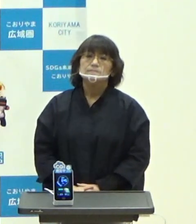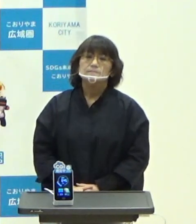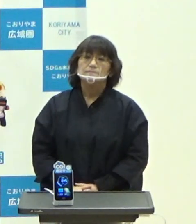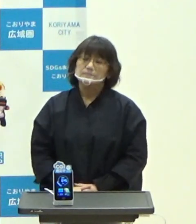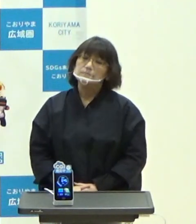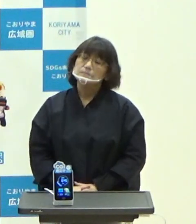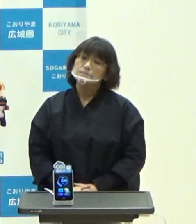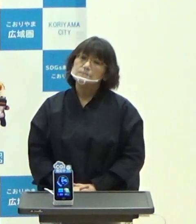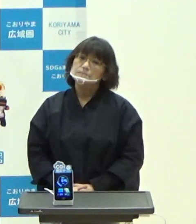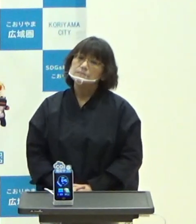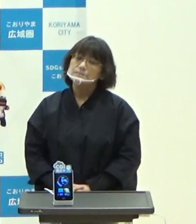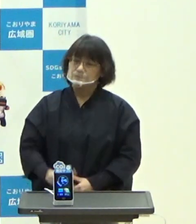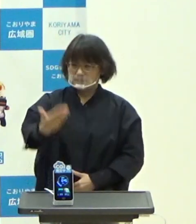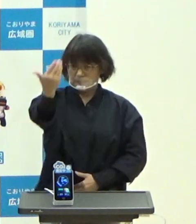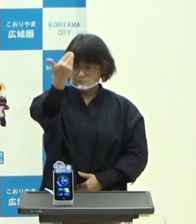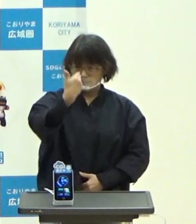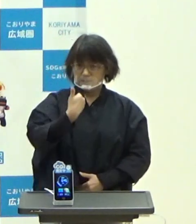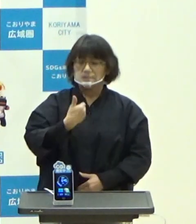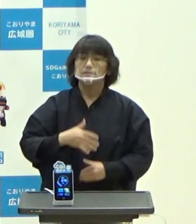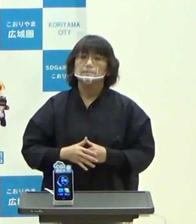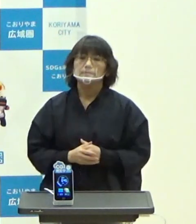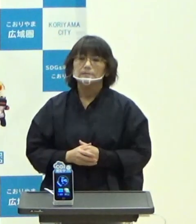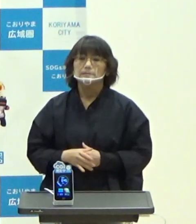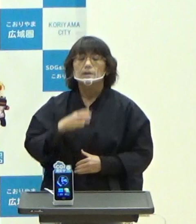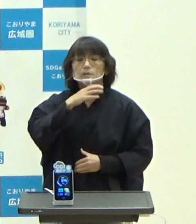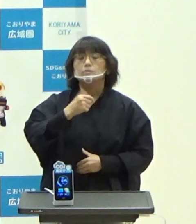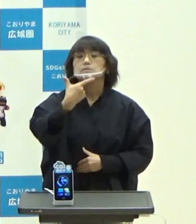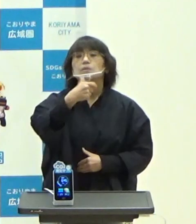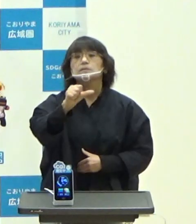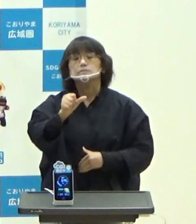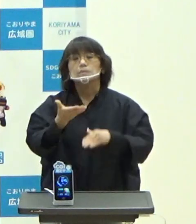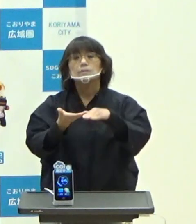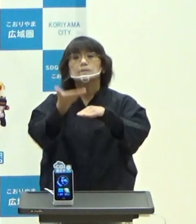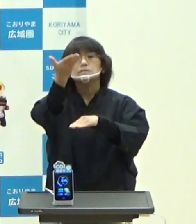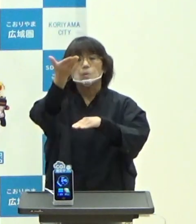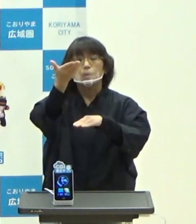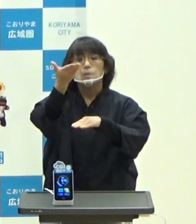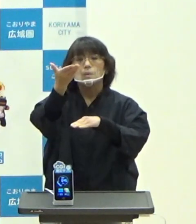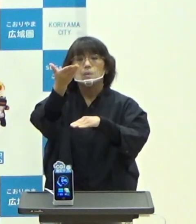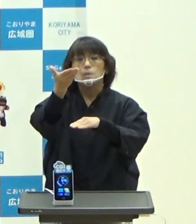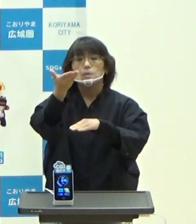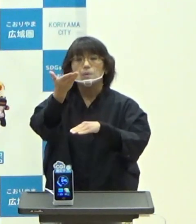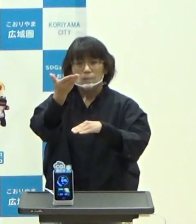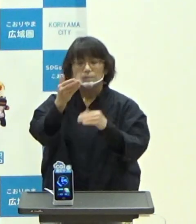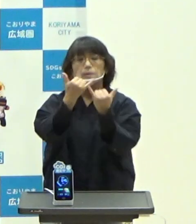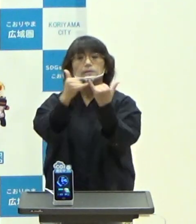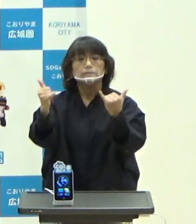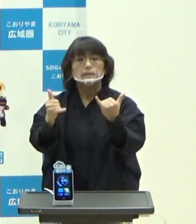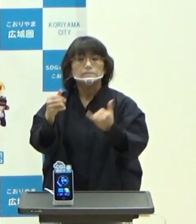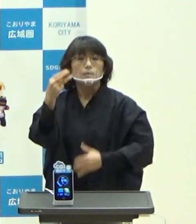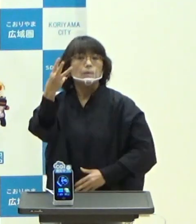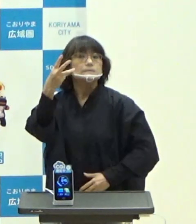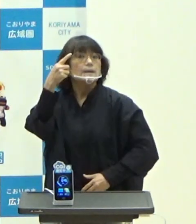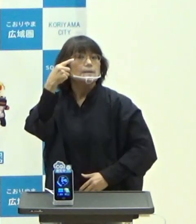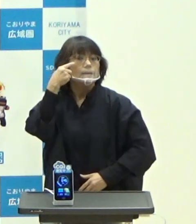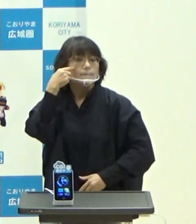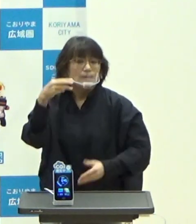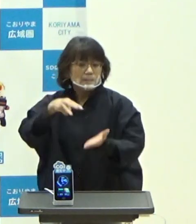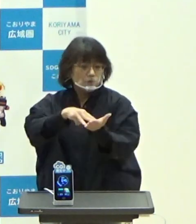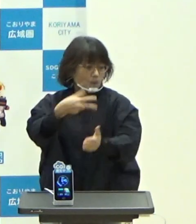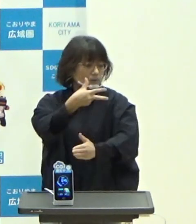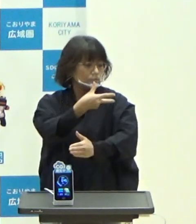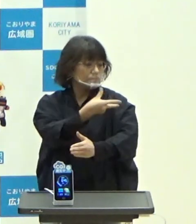最後ですけど、あの、65歳以上のこう3回目のワクチン接種が始まってますけ